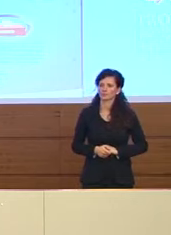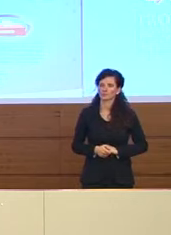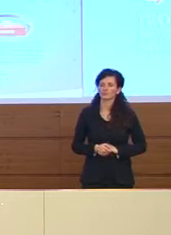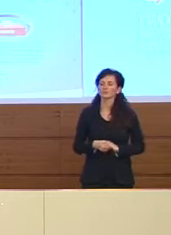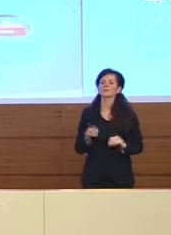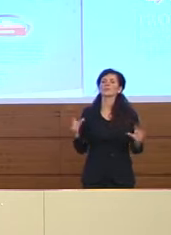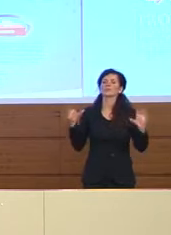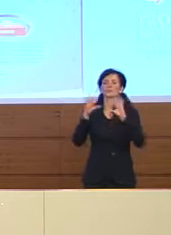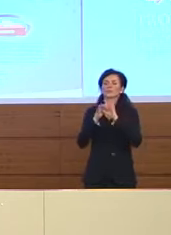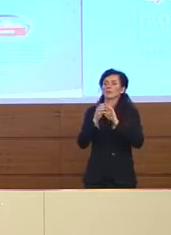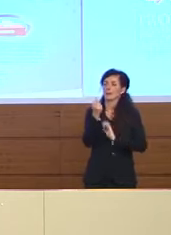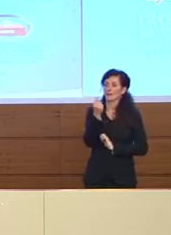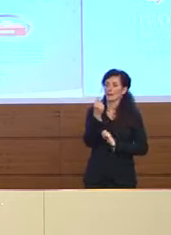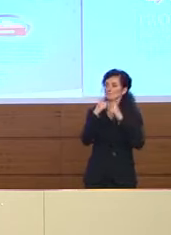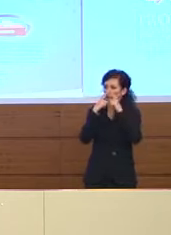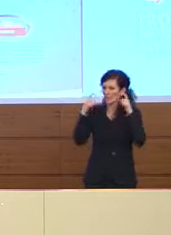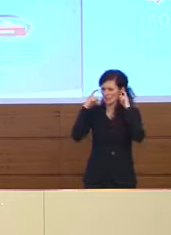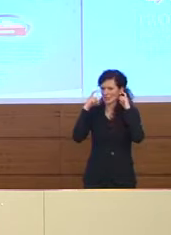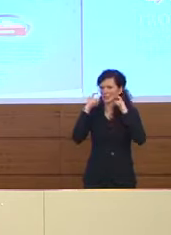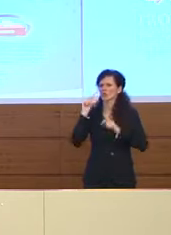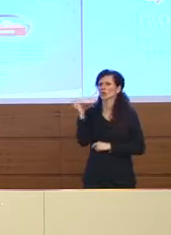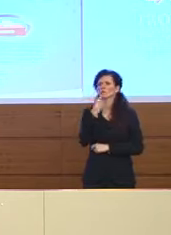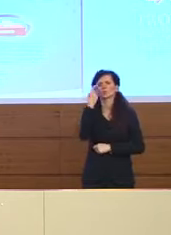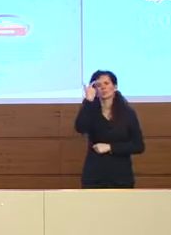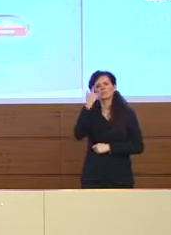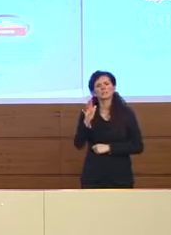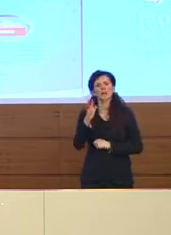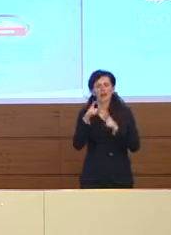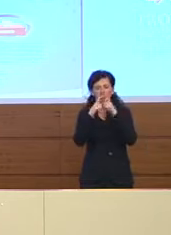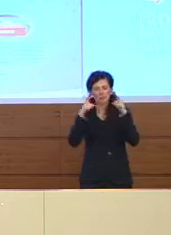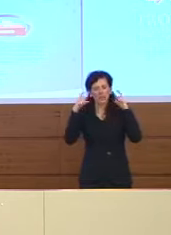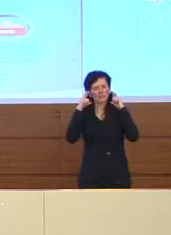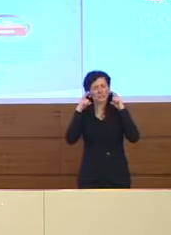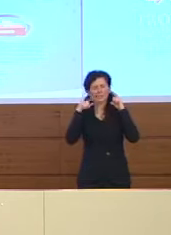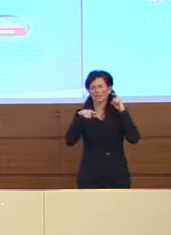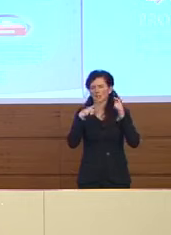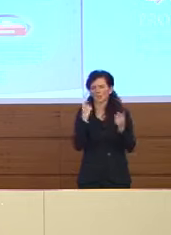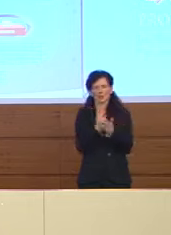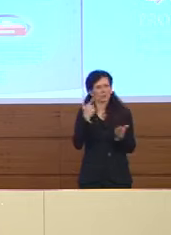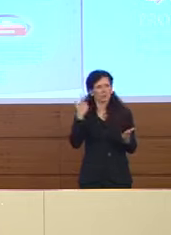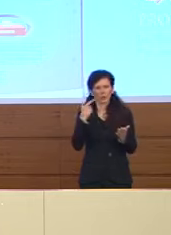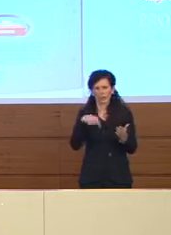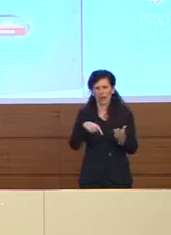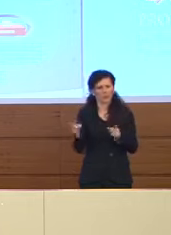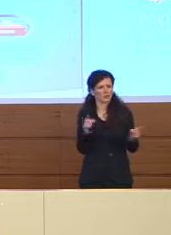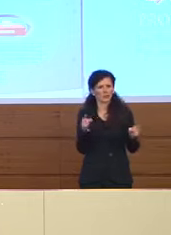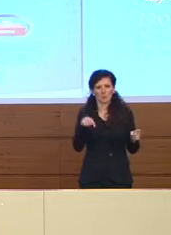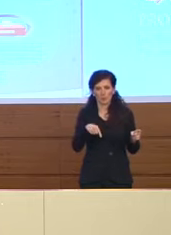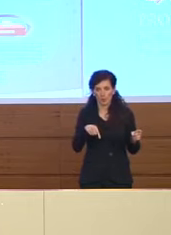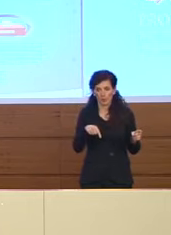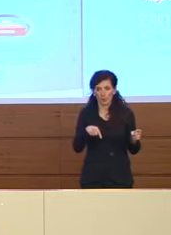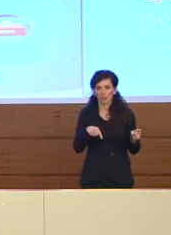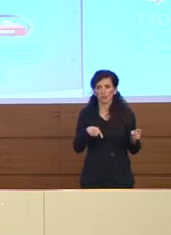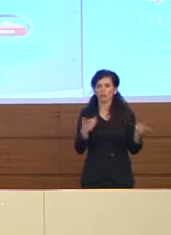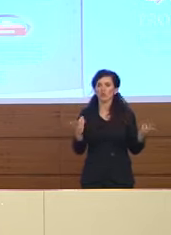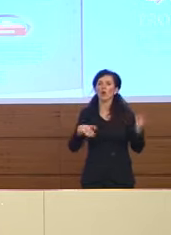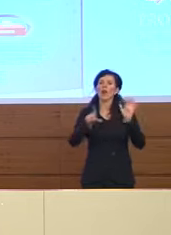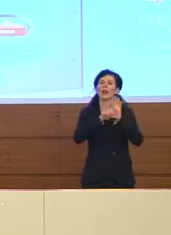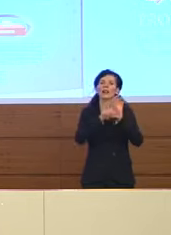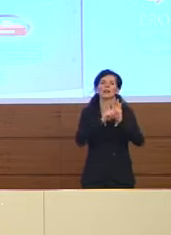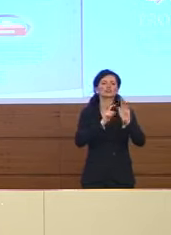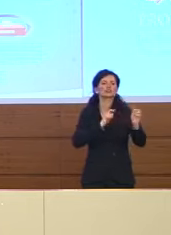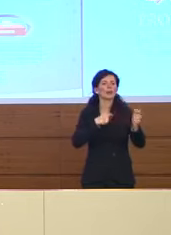mascherine sappiamo tutti che le mascherine sono un bene prezioso e come avviene nelle normali leggi del mercato